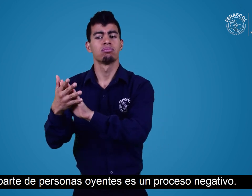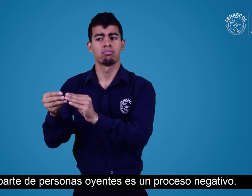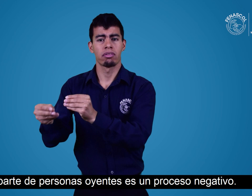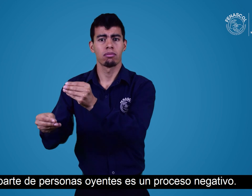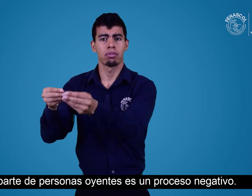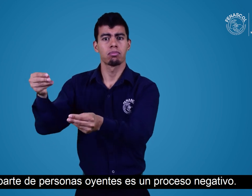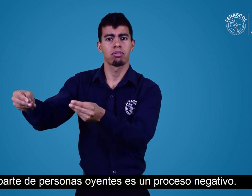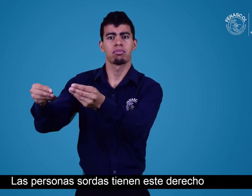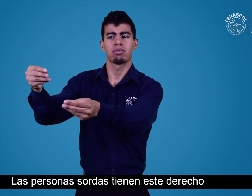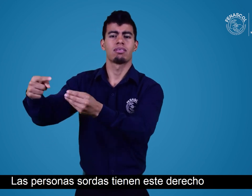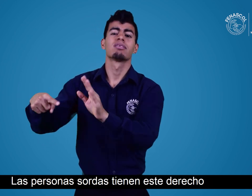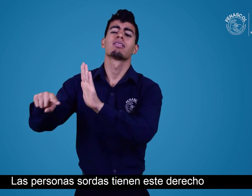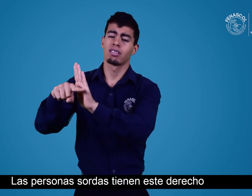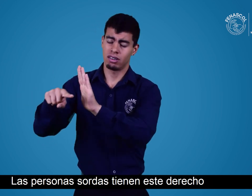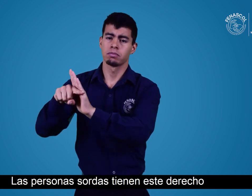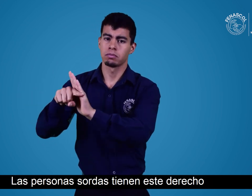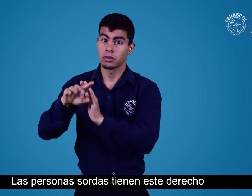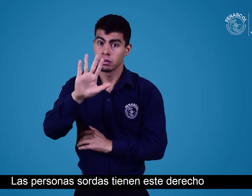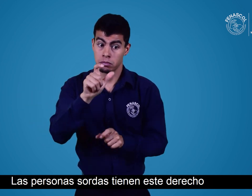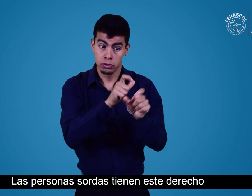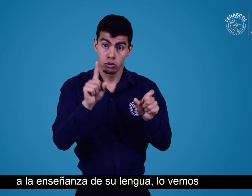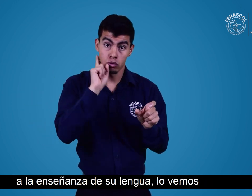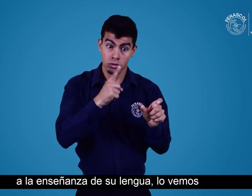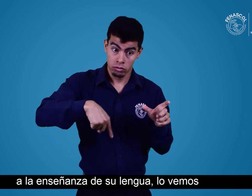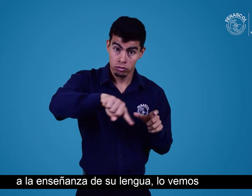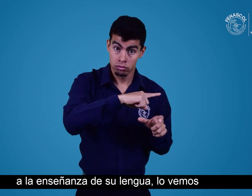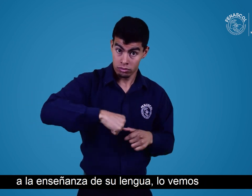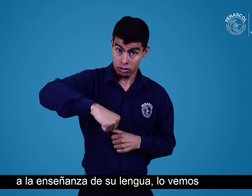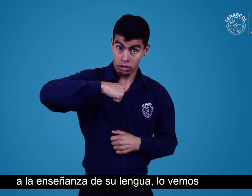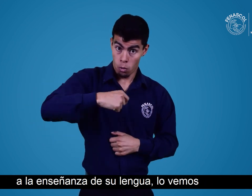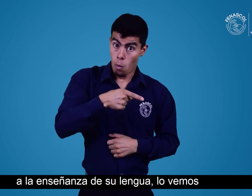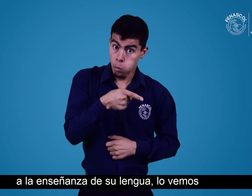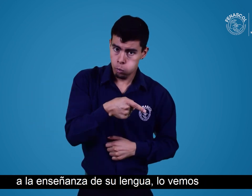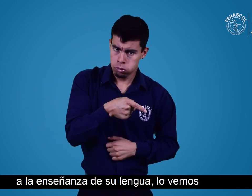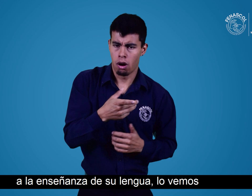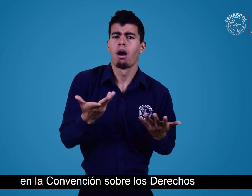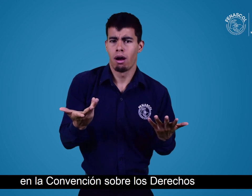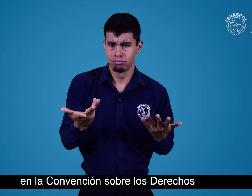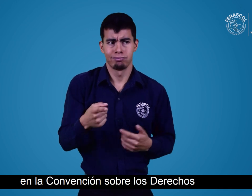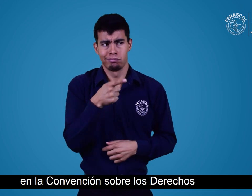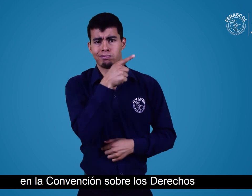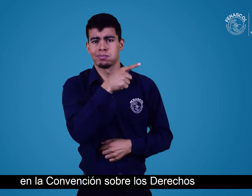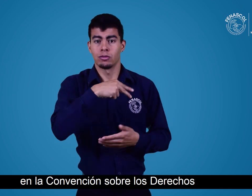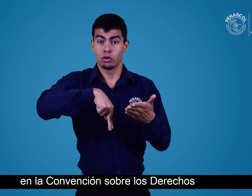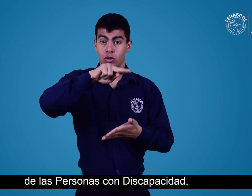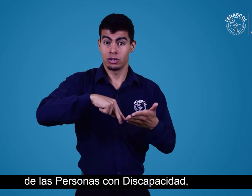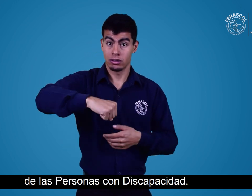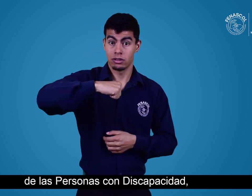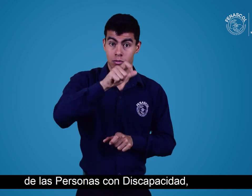proceso negativo. Las personas sordas tienen este derecho a la enseñanza de su lengua. Lo vemos en la Convención sobre los Derechos de las Personas